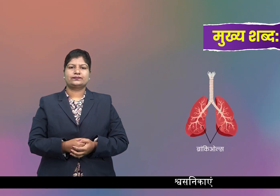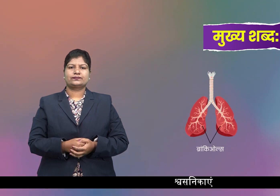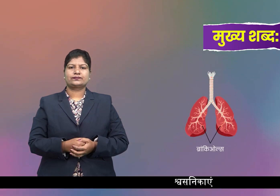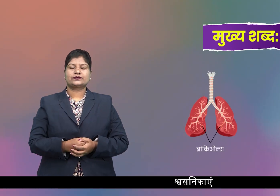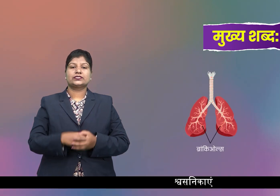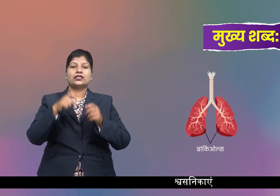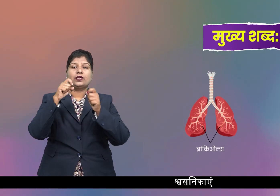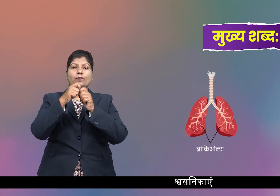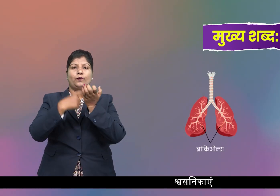श्वासनिकाएं।